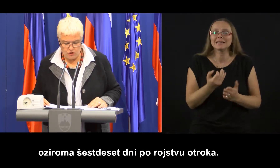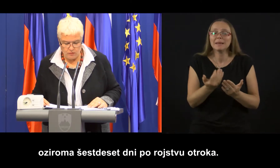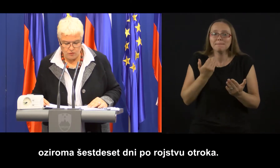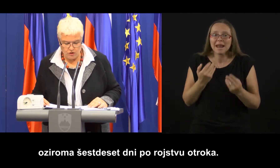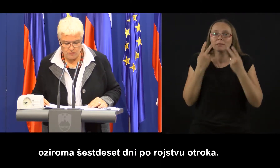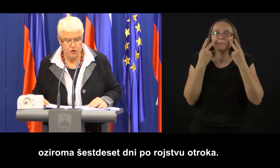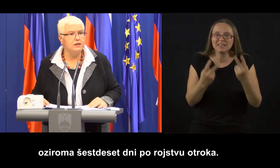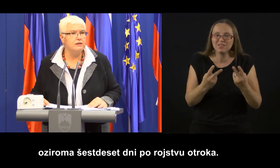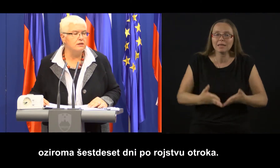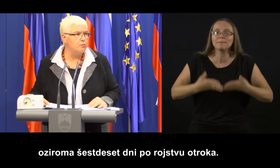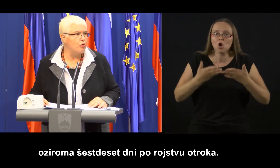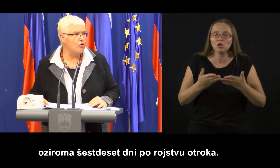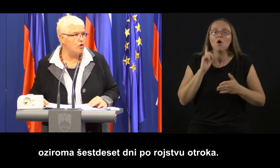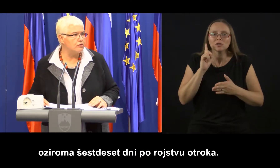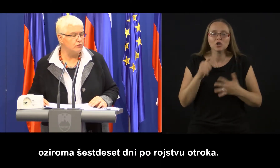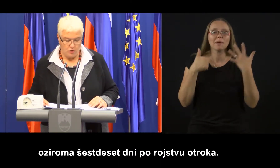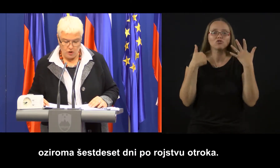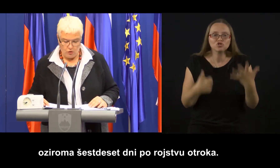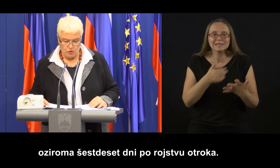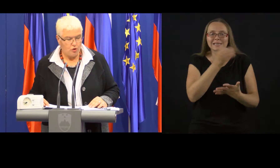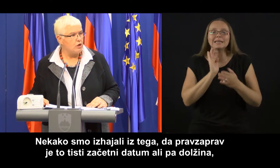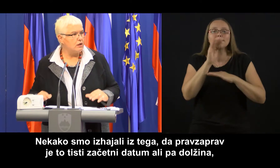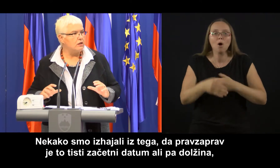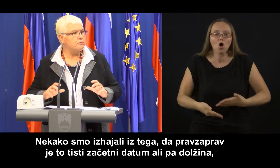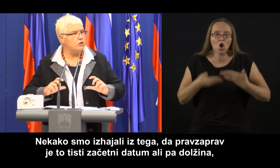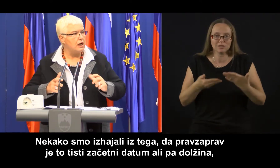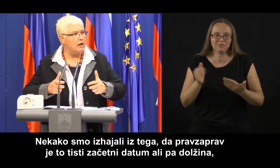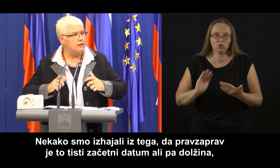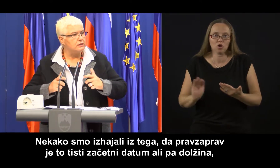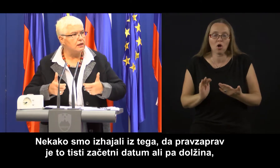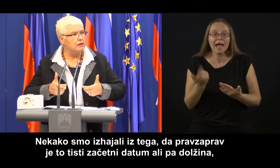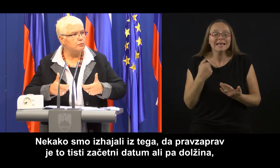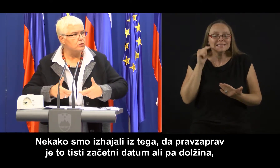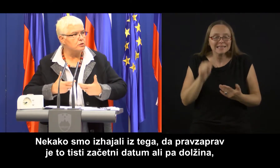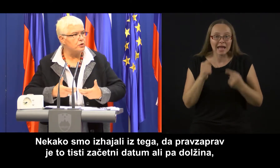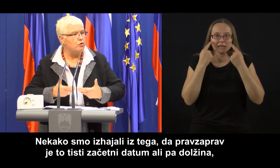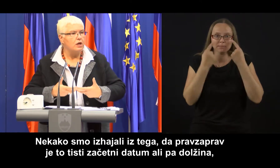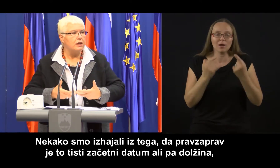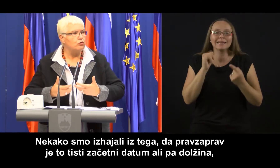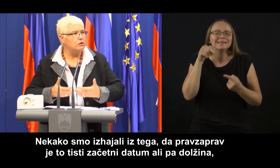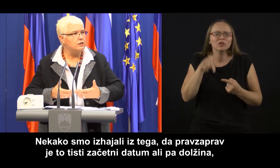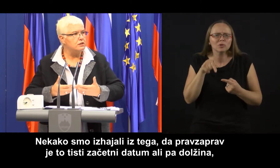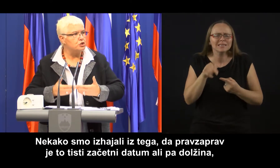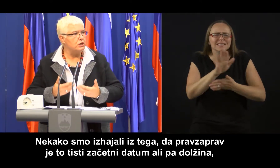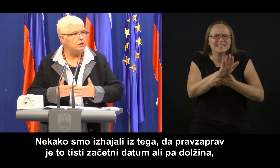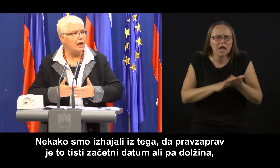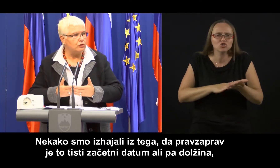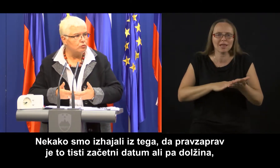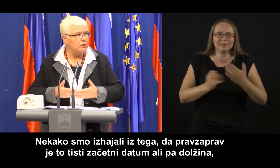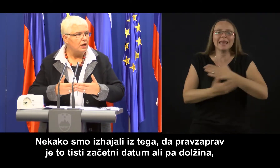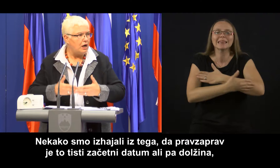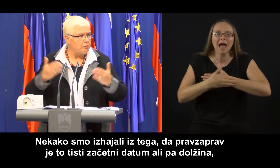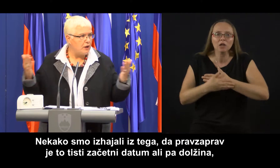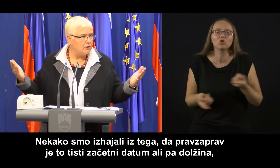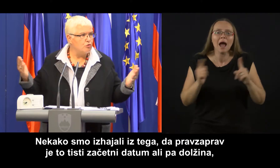predvidenim rojstvom oziroma 60 dni po rojstvu otroka. Nekrat smo izhajali iz tega, da pravzaprav je to tisti začetni